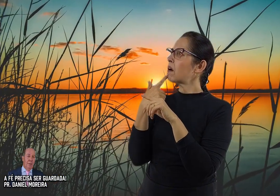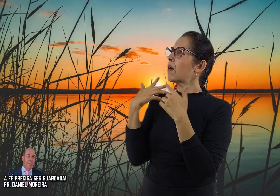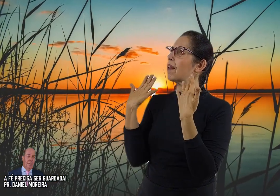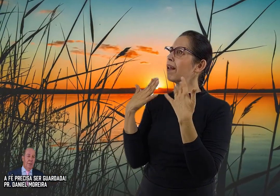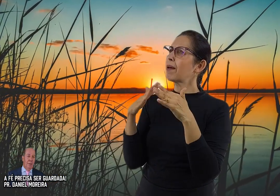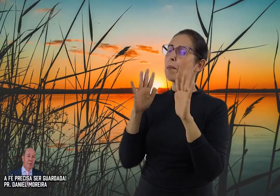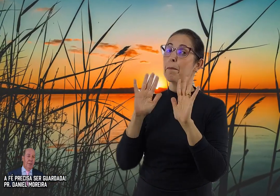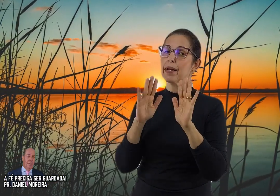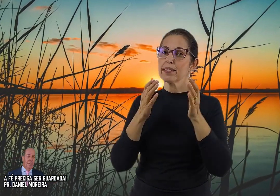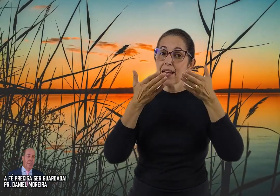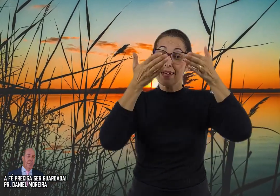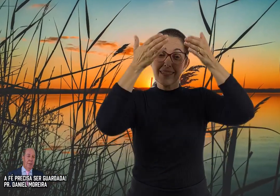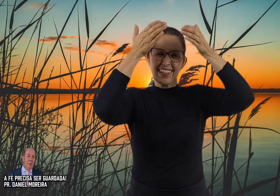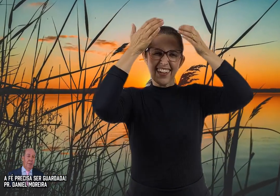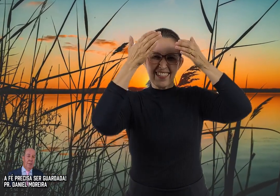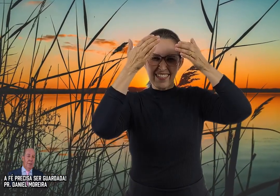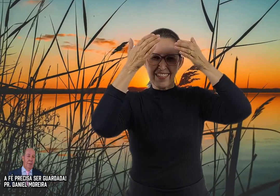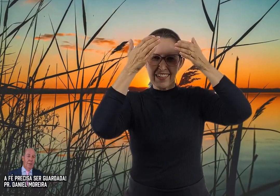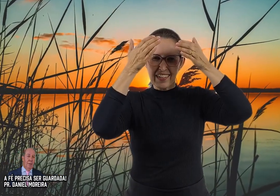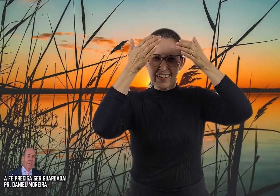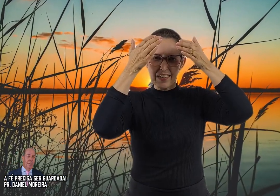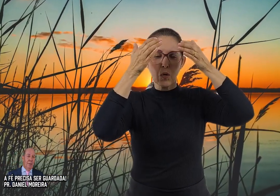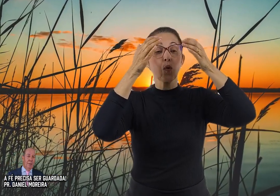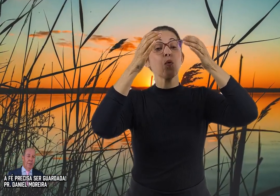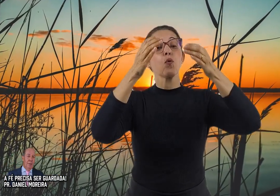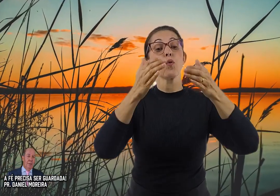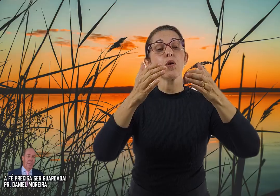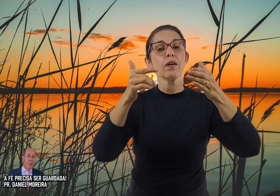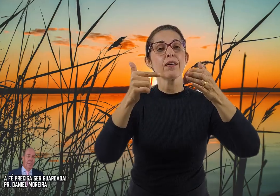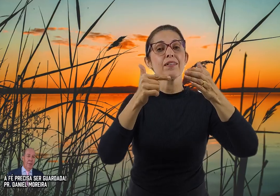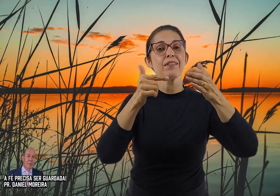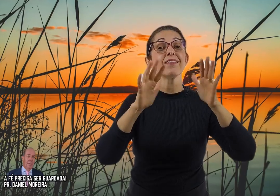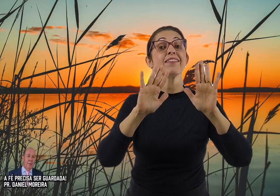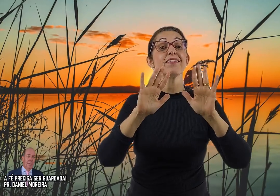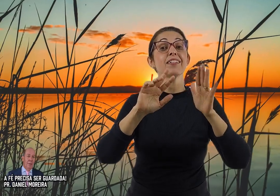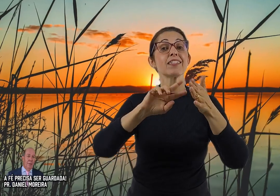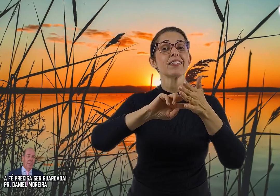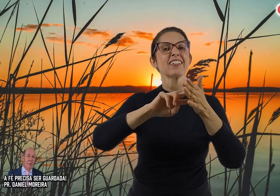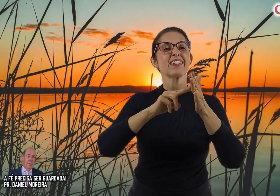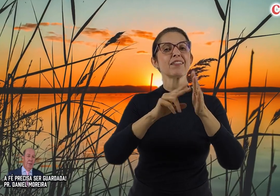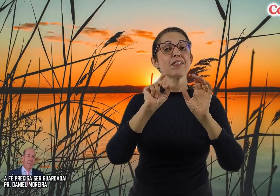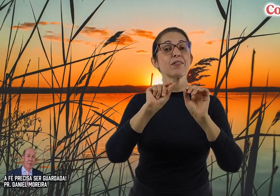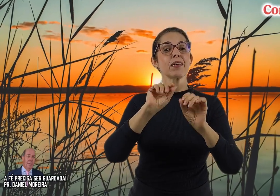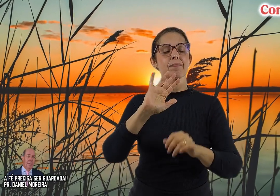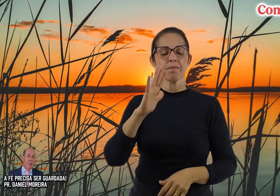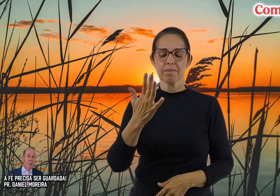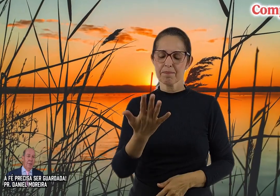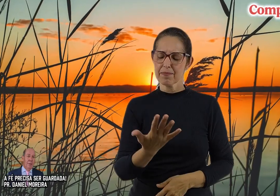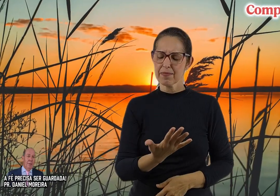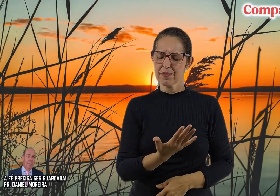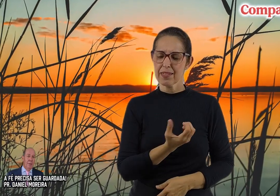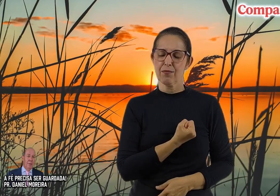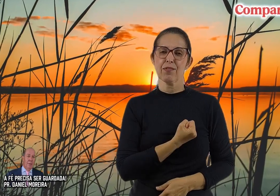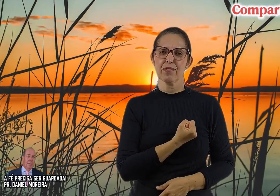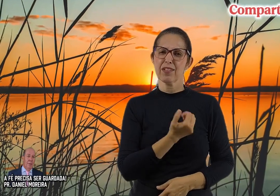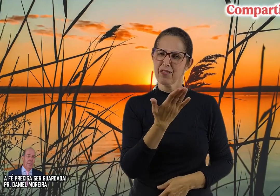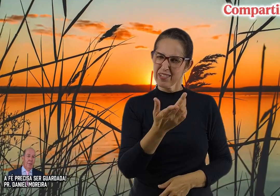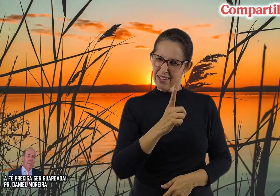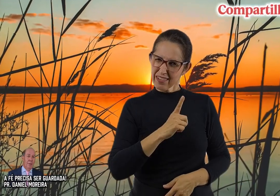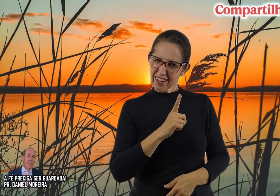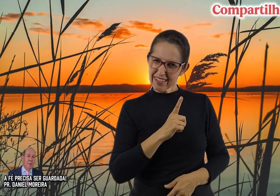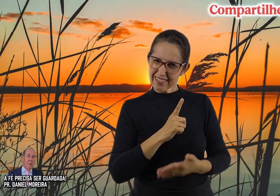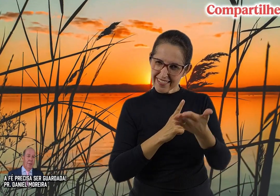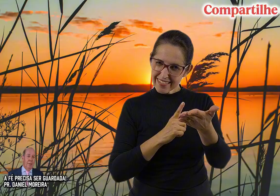Essa coroa aqui é a coroa da salvação. Você está com essa